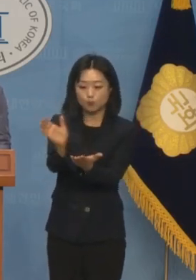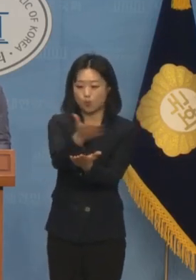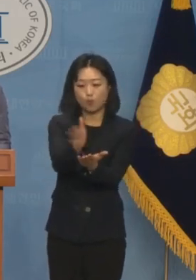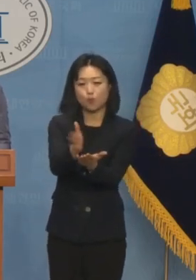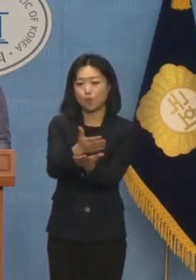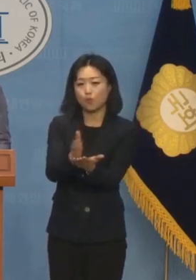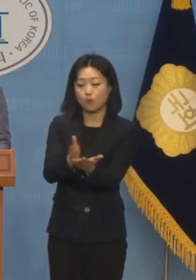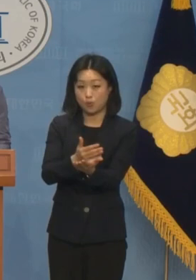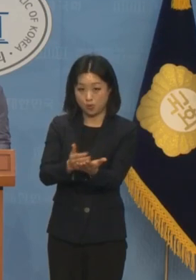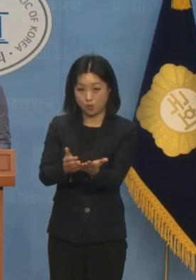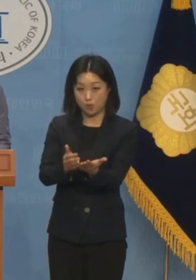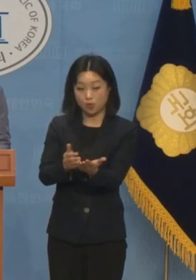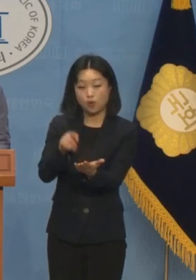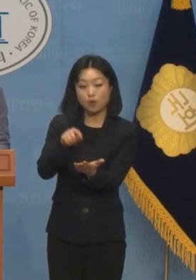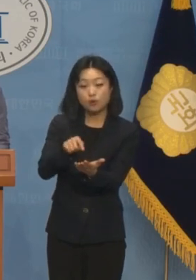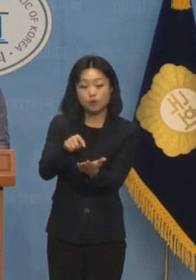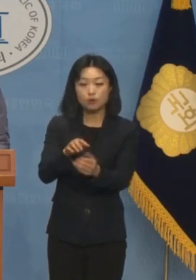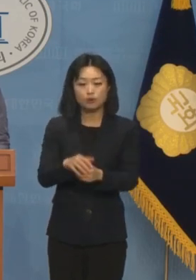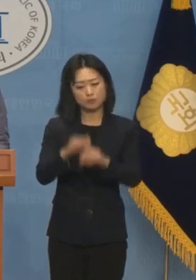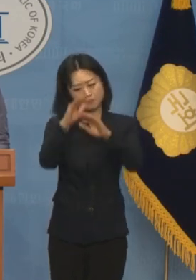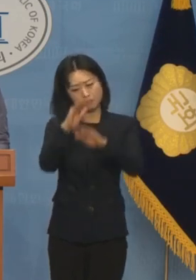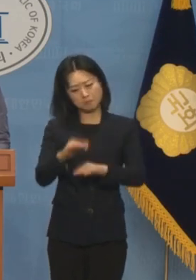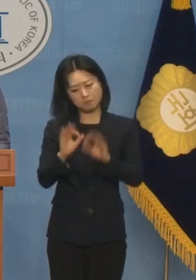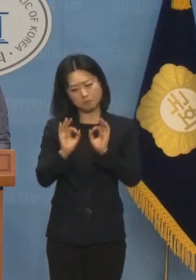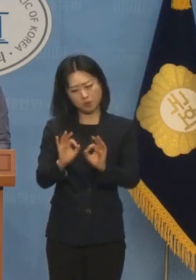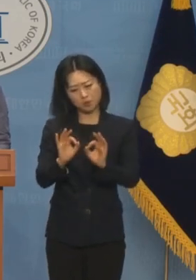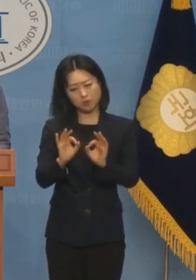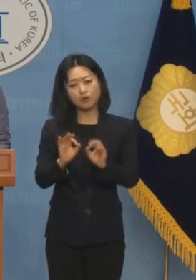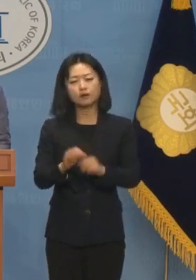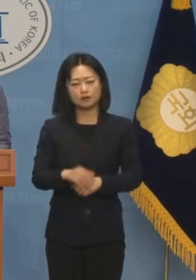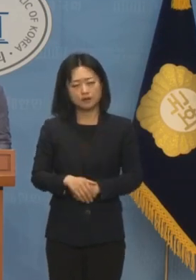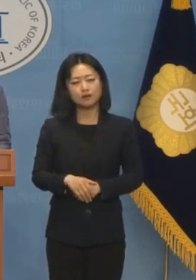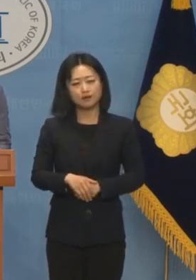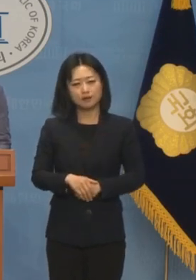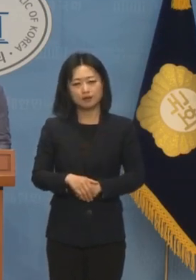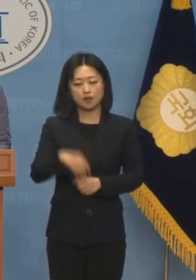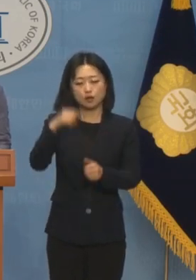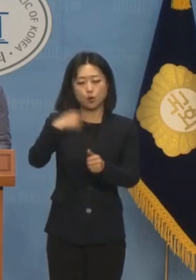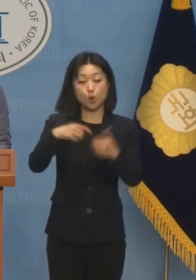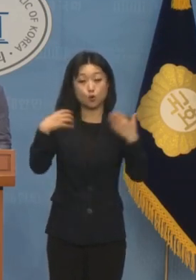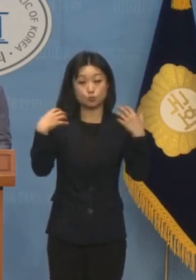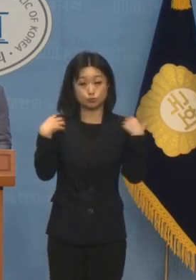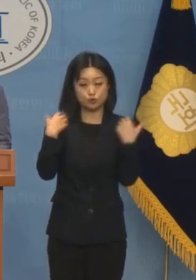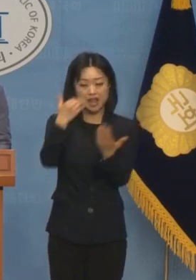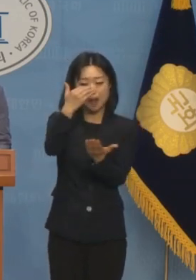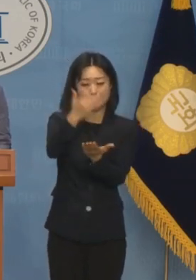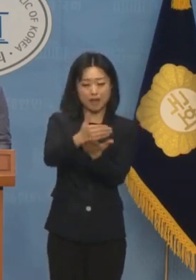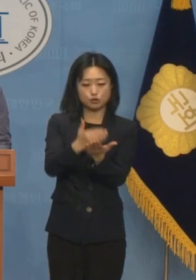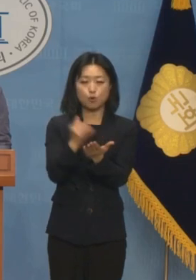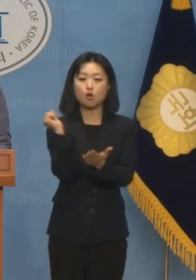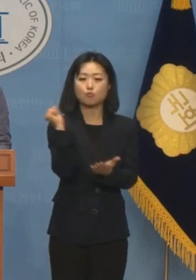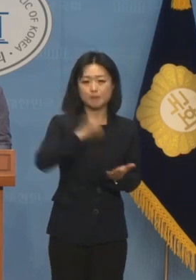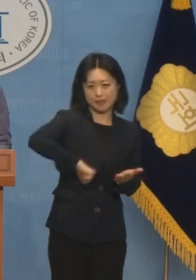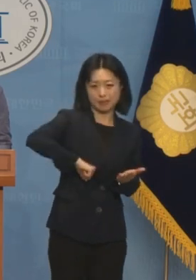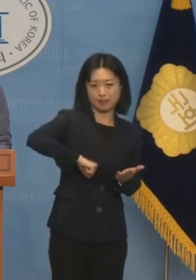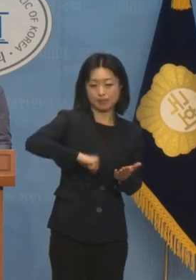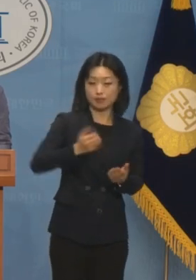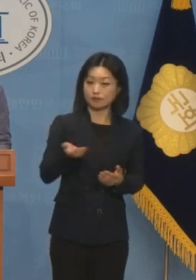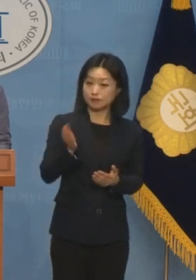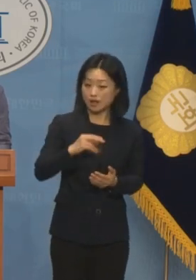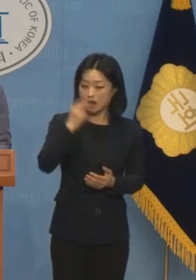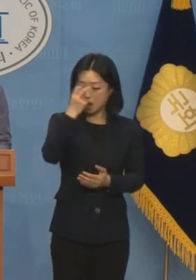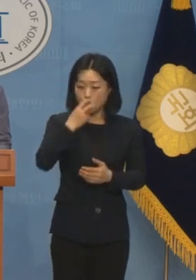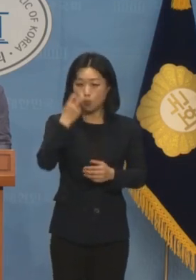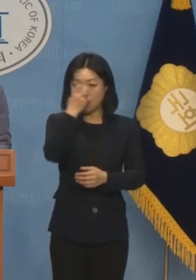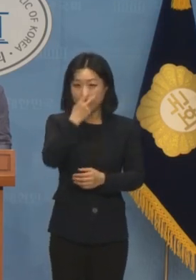되었습니다. 이 모든 사후 처리 절차가 명백한 교육부 매뉴얼 위반임에도 불구하고